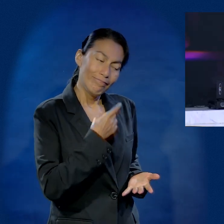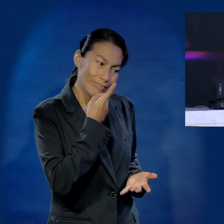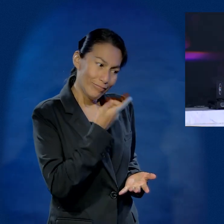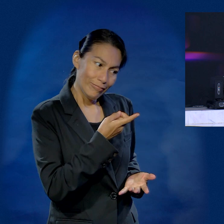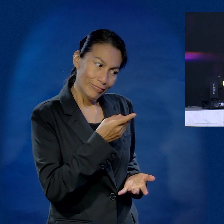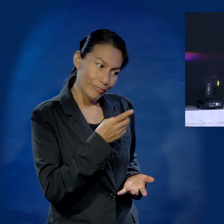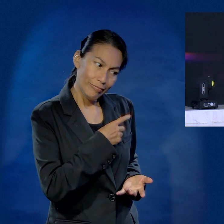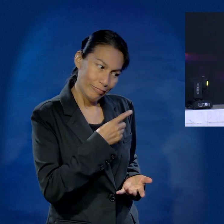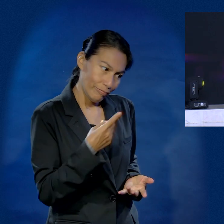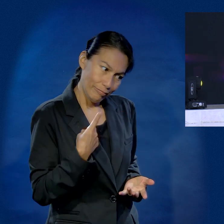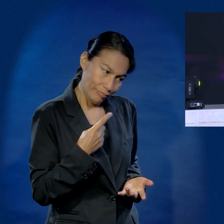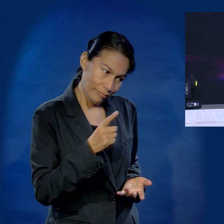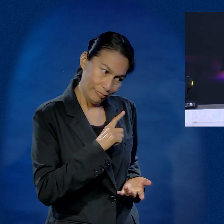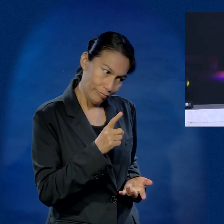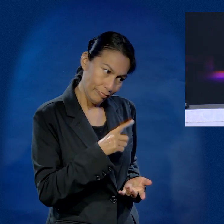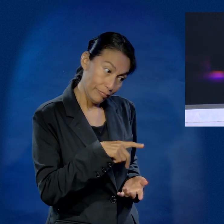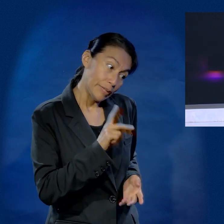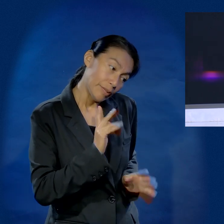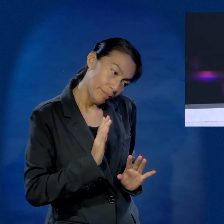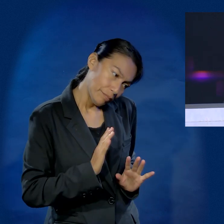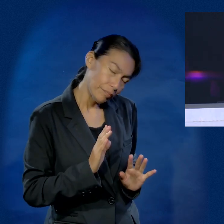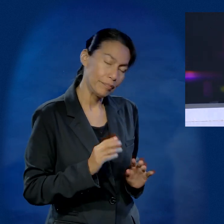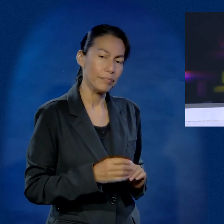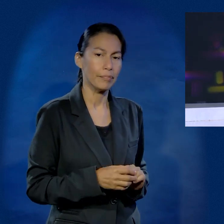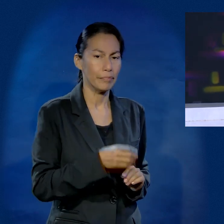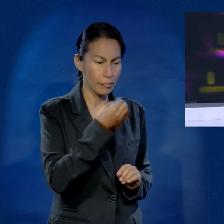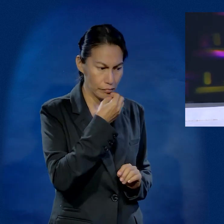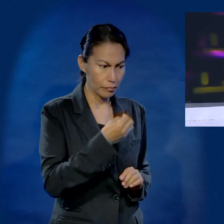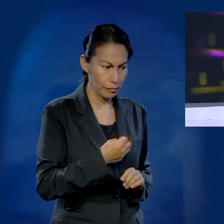No debería decir esto, pero lo voy a decir.